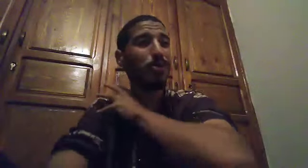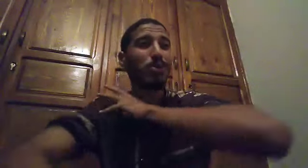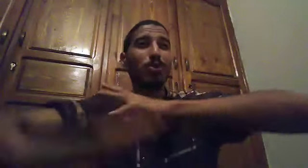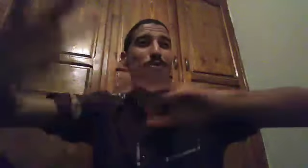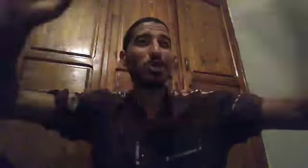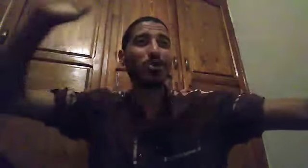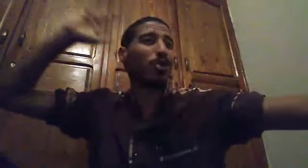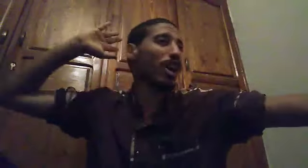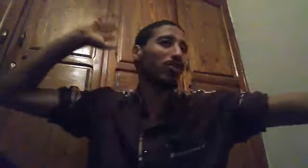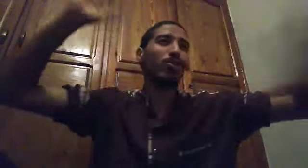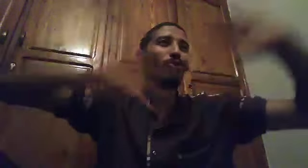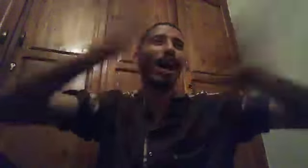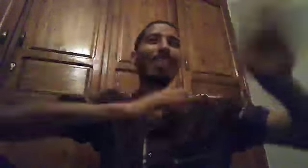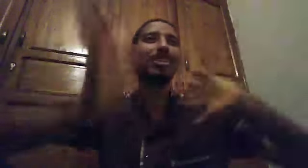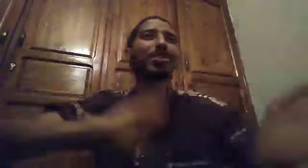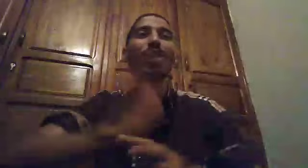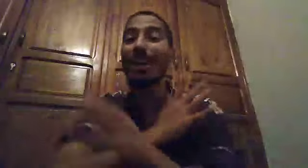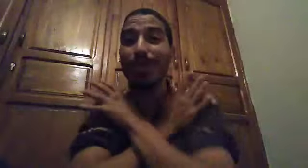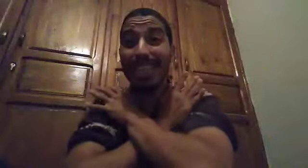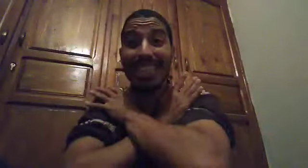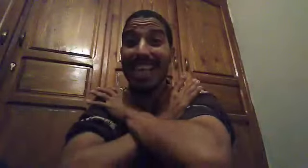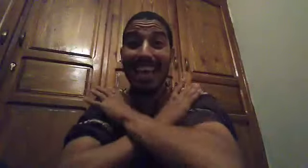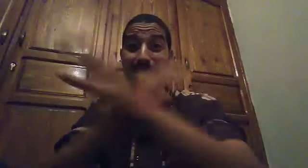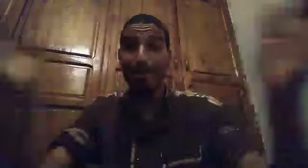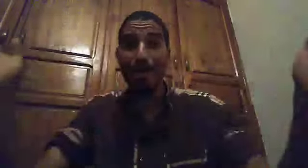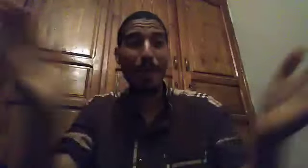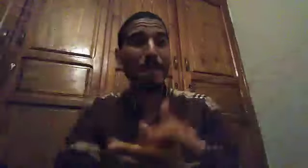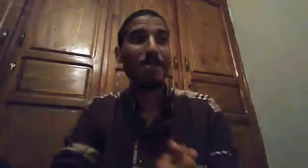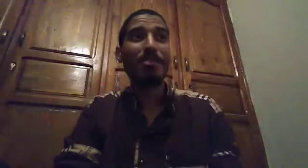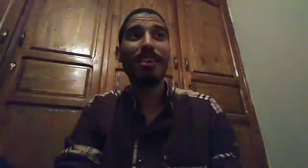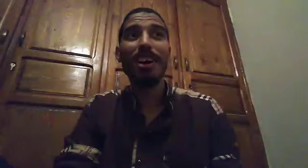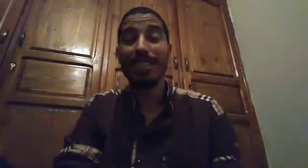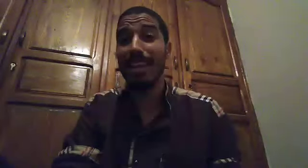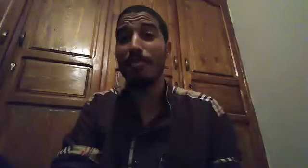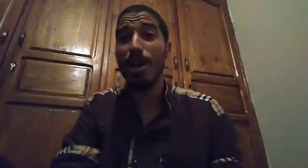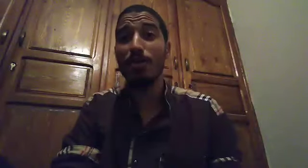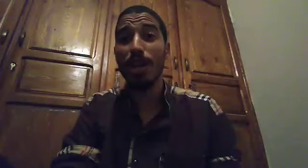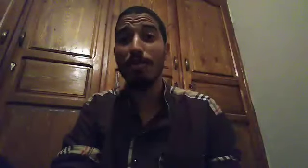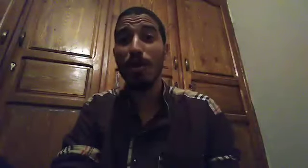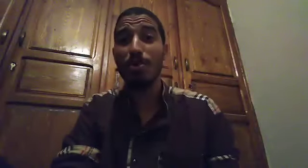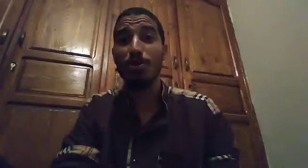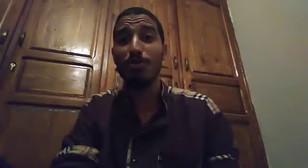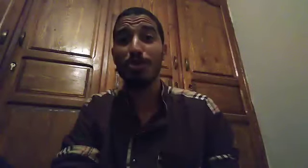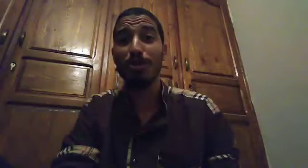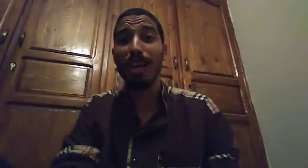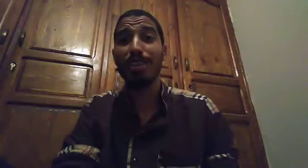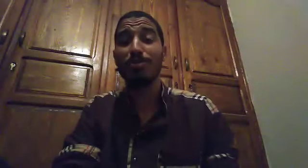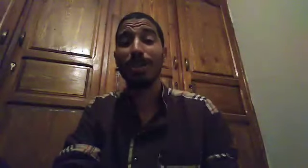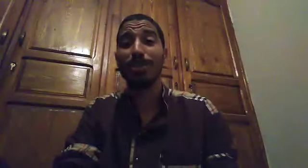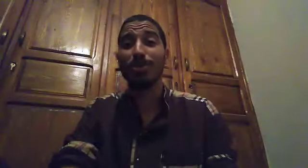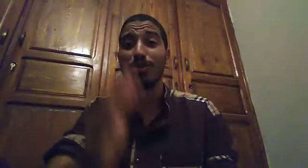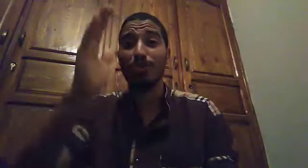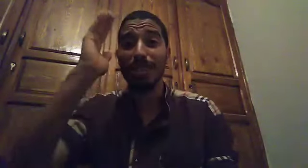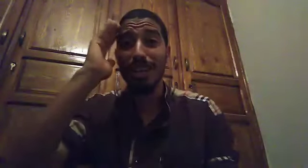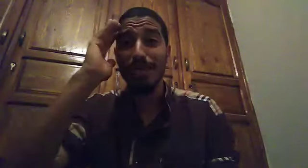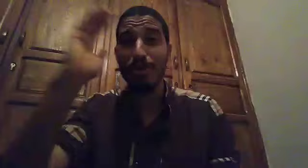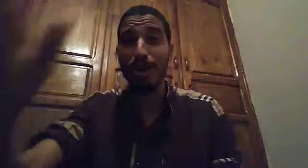بوست والمنشورات والفيديو، غيكون داكشي زاهي اليوم. فالسلام عليكم، كان معكم اخوكم يوسف من قناتكم تكتيك يوسف. السلام